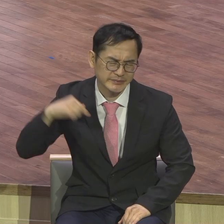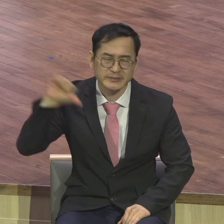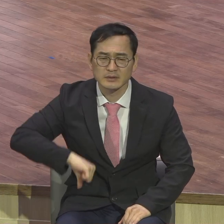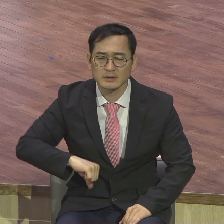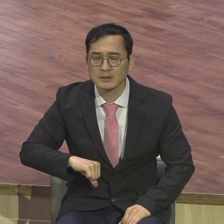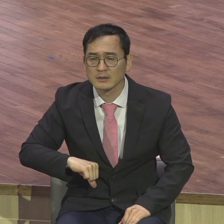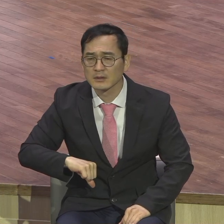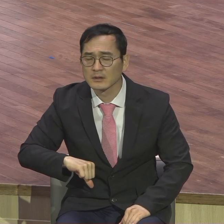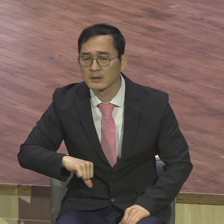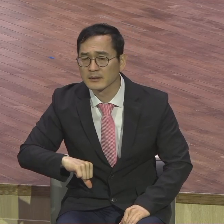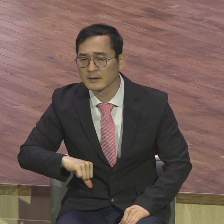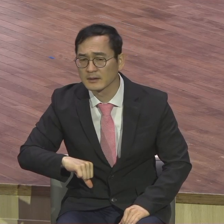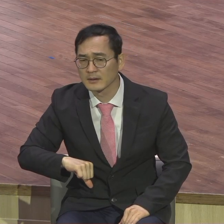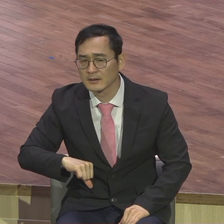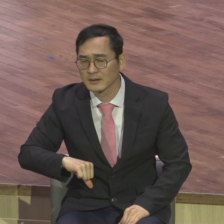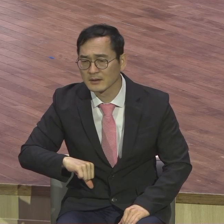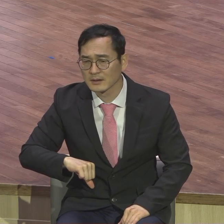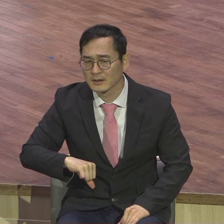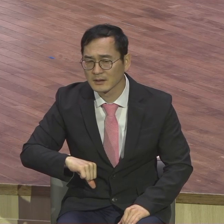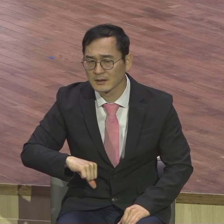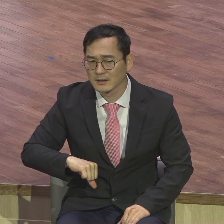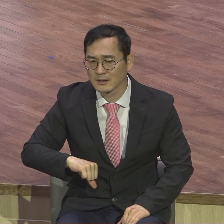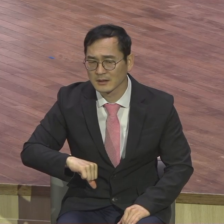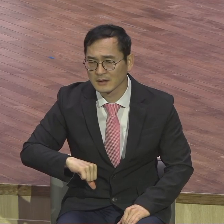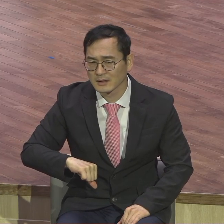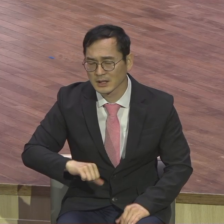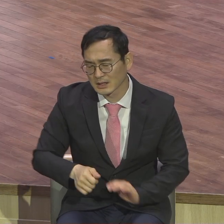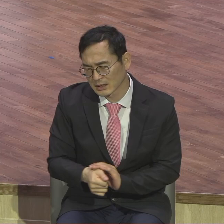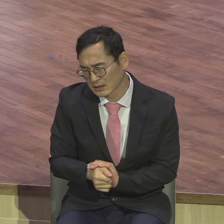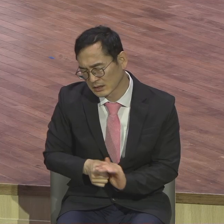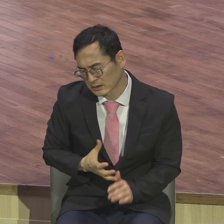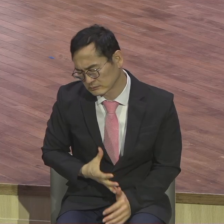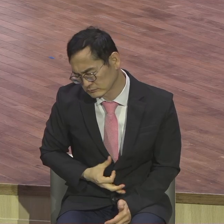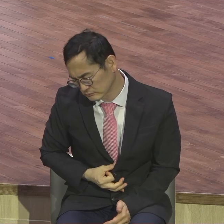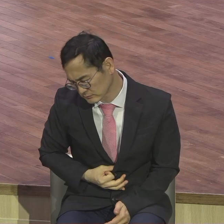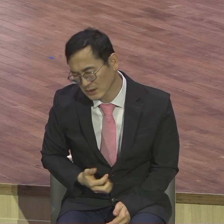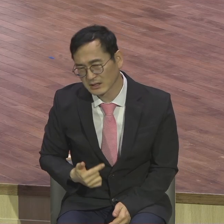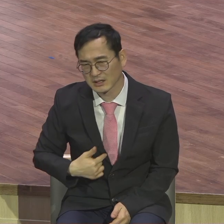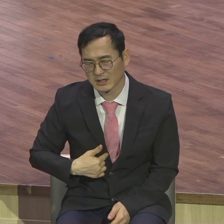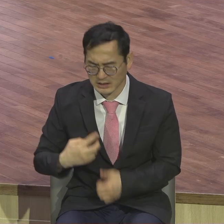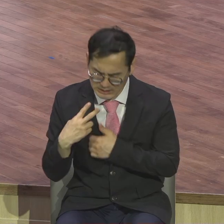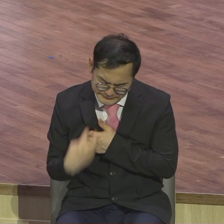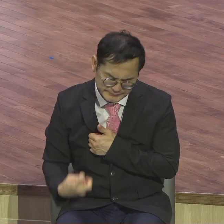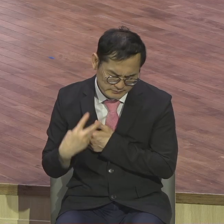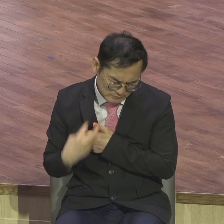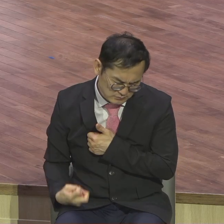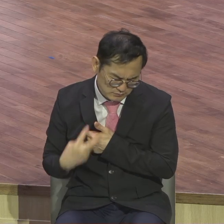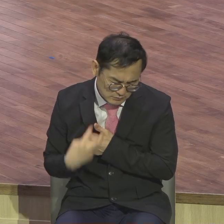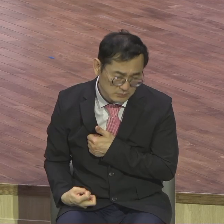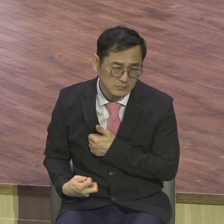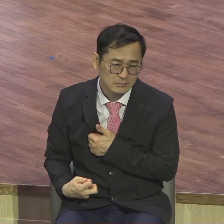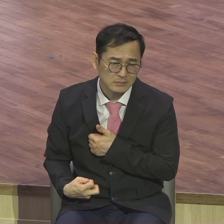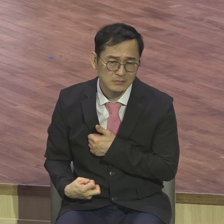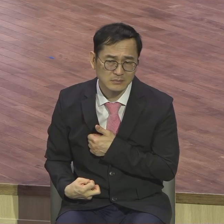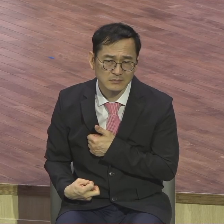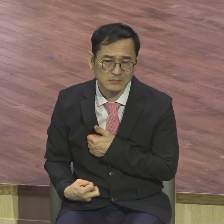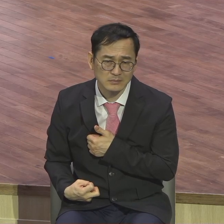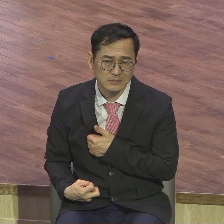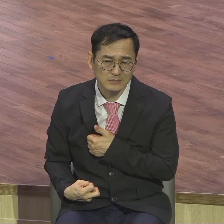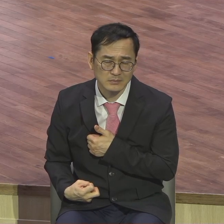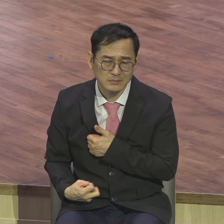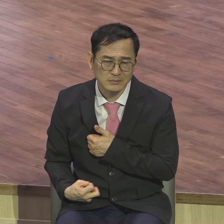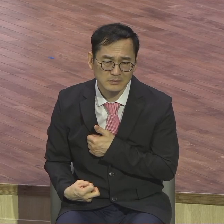그 잘못한 그 수치침 때문에 눌려가지고 자기를 막 미워해요. 자기를 막